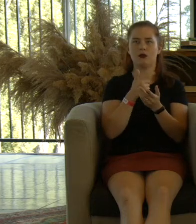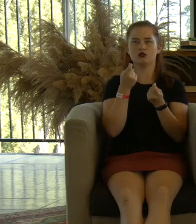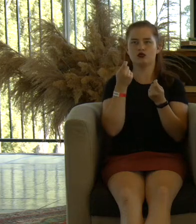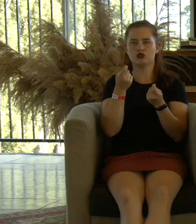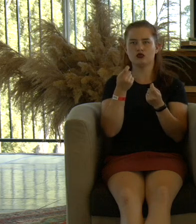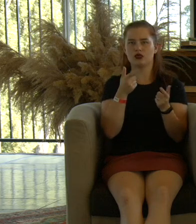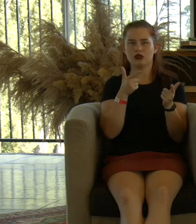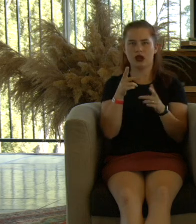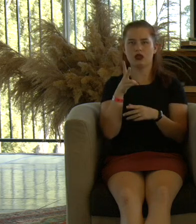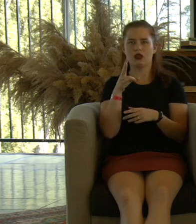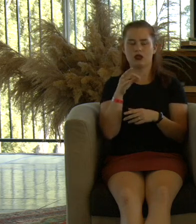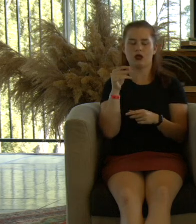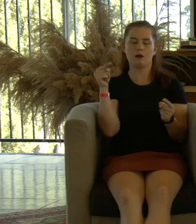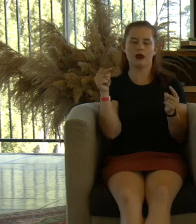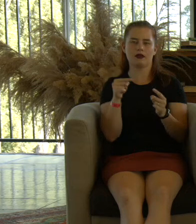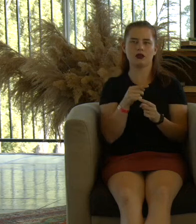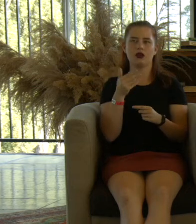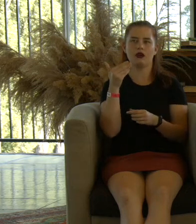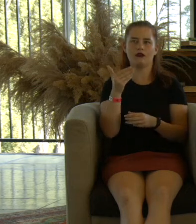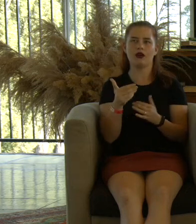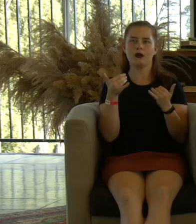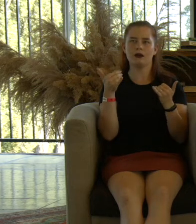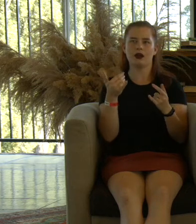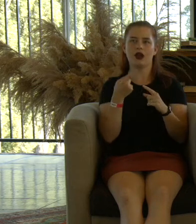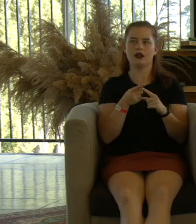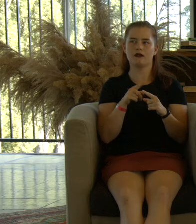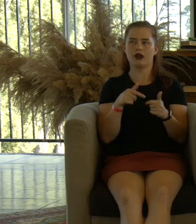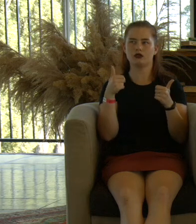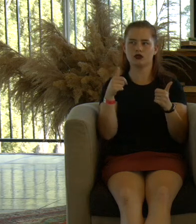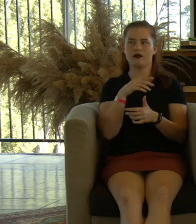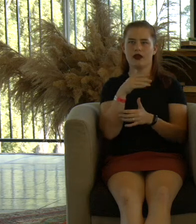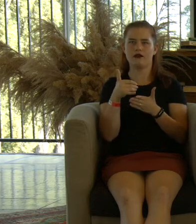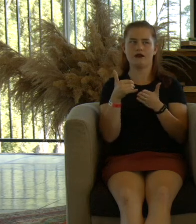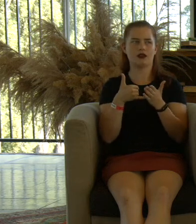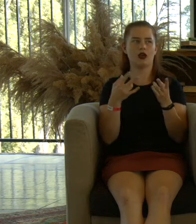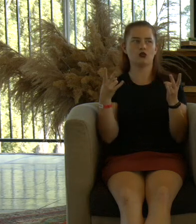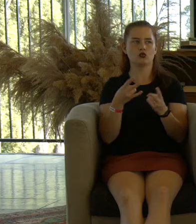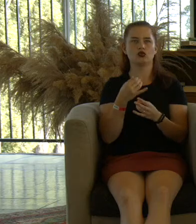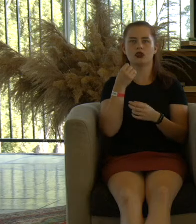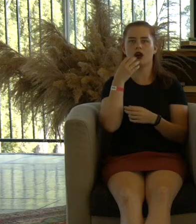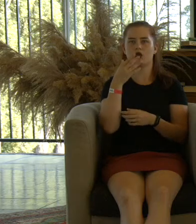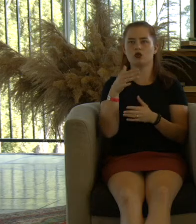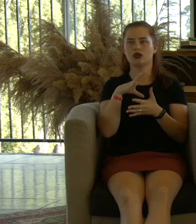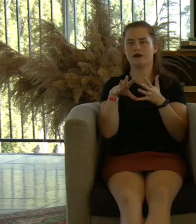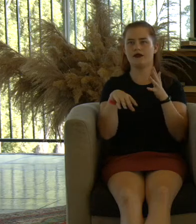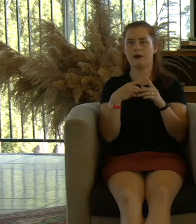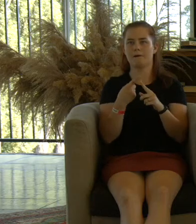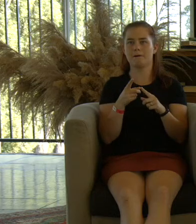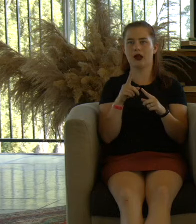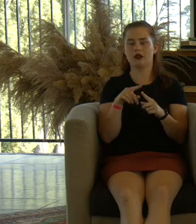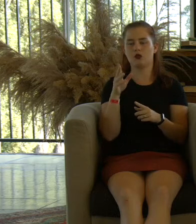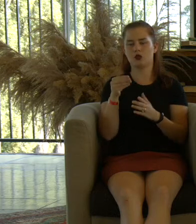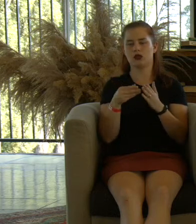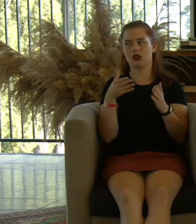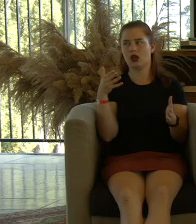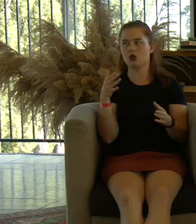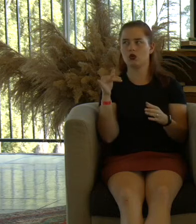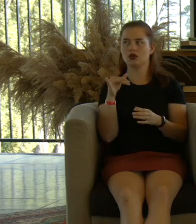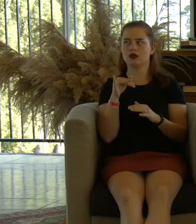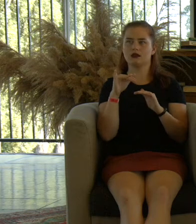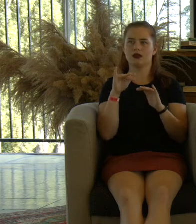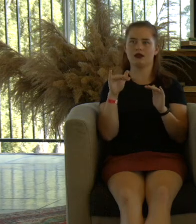недозрелым, но им он подойдет. Вам для классного вина, для хорошего вина нужен хороший виноград. И потому, опять же, оно дороже, урожайность